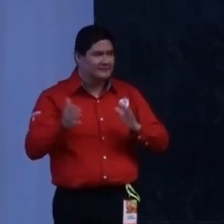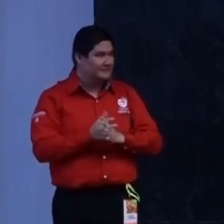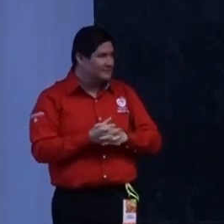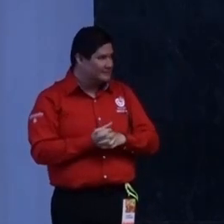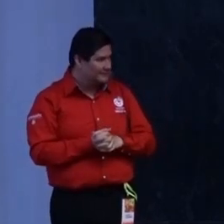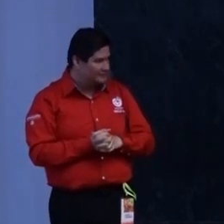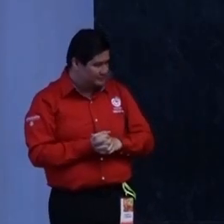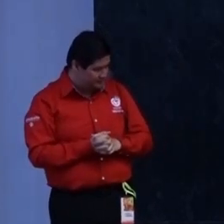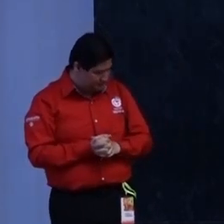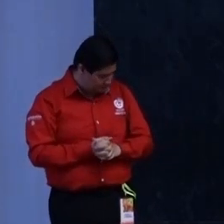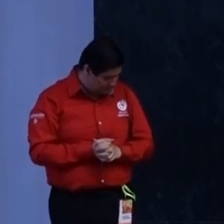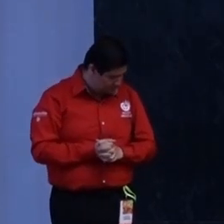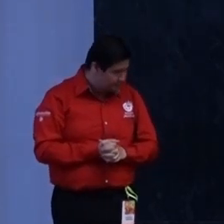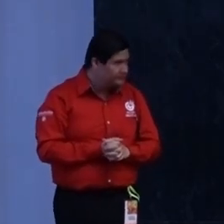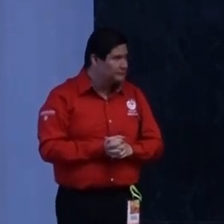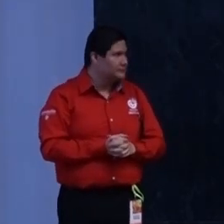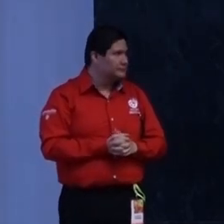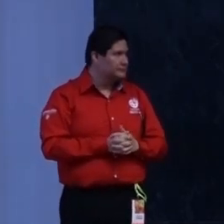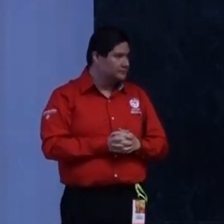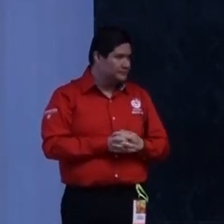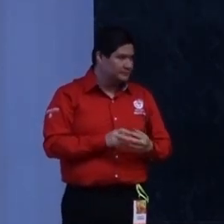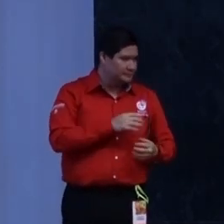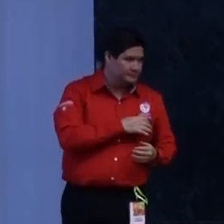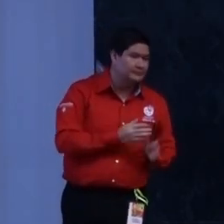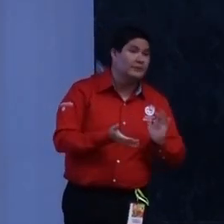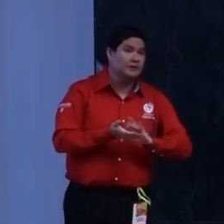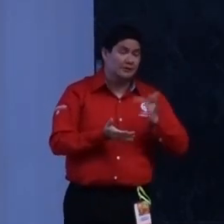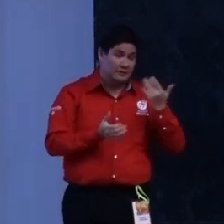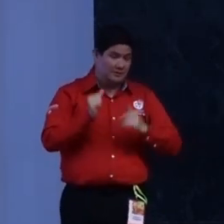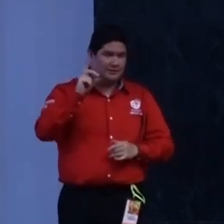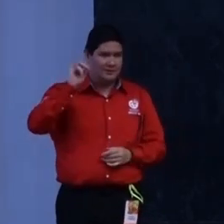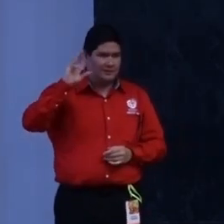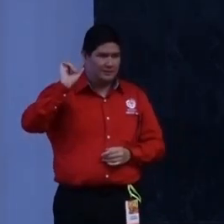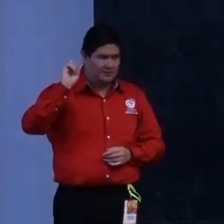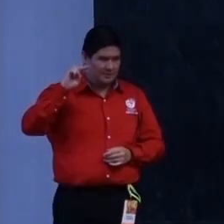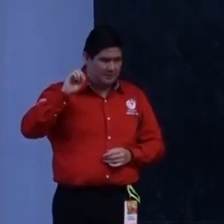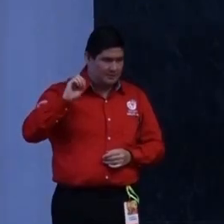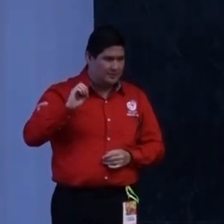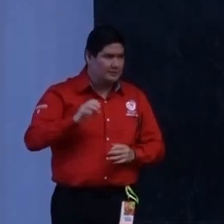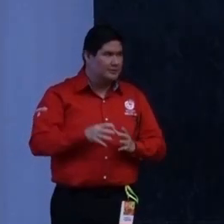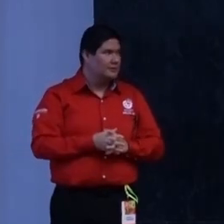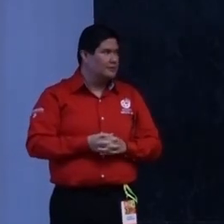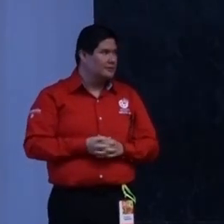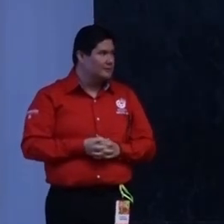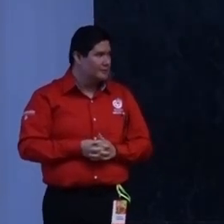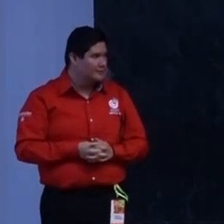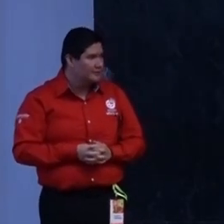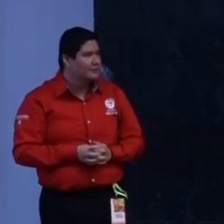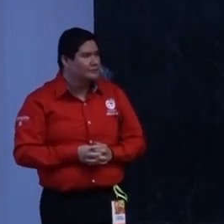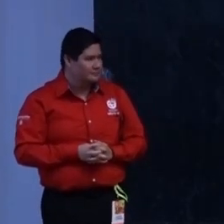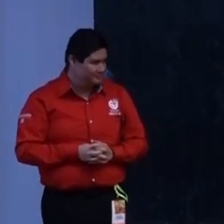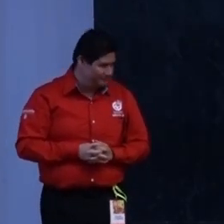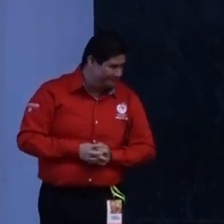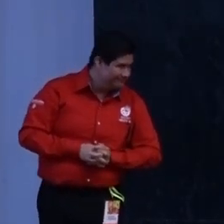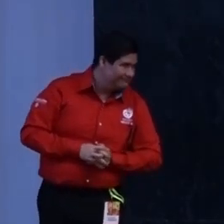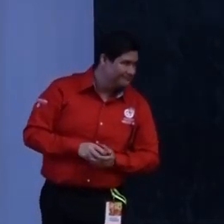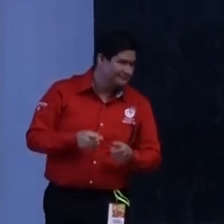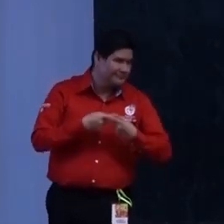Gracias, querida Julio. Adriano, Pedro, importantísimo hablar de la inclusión de